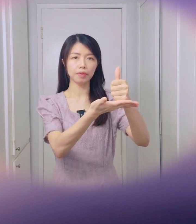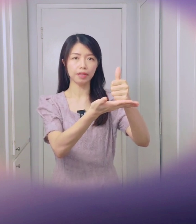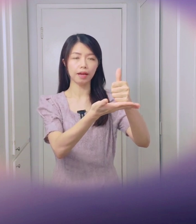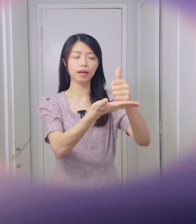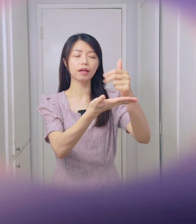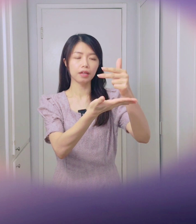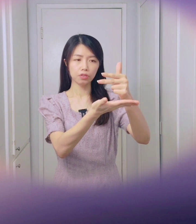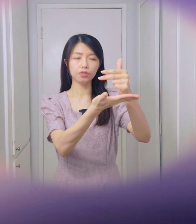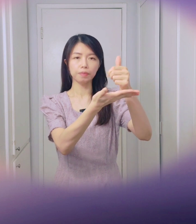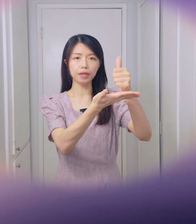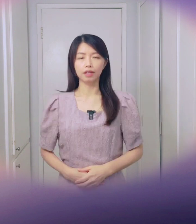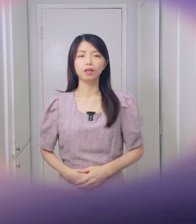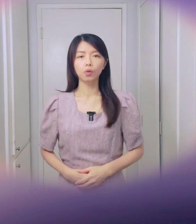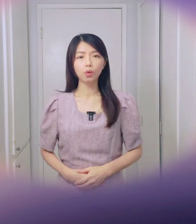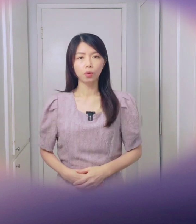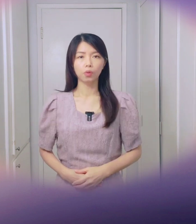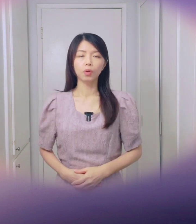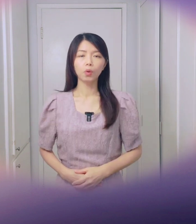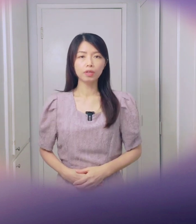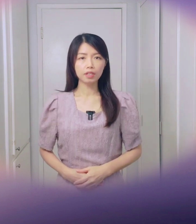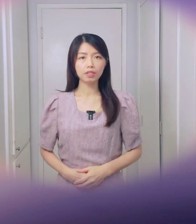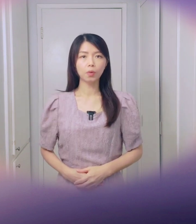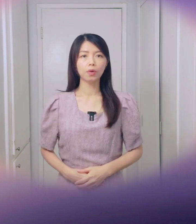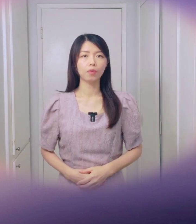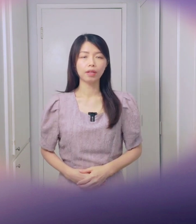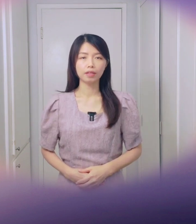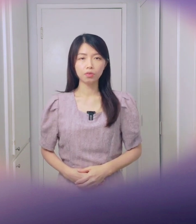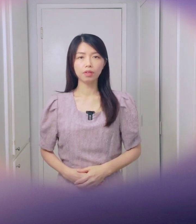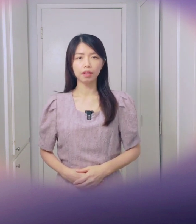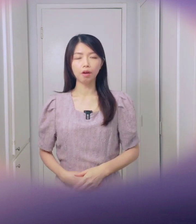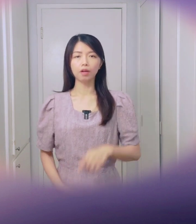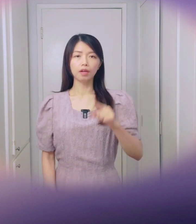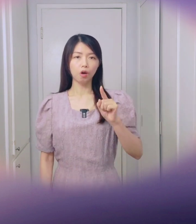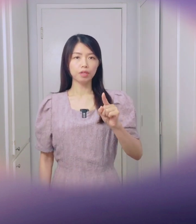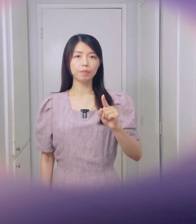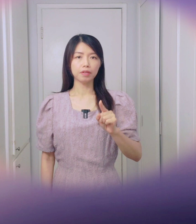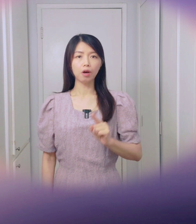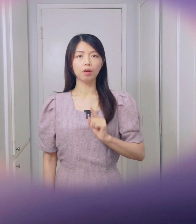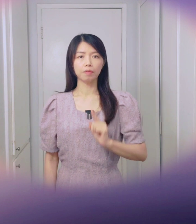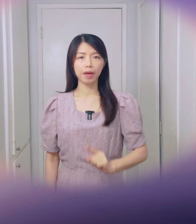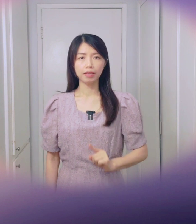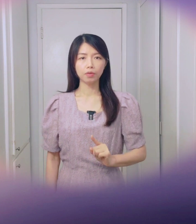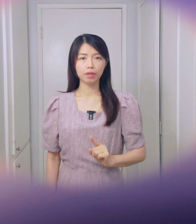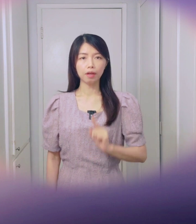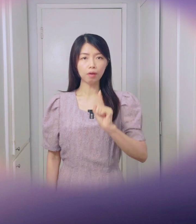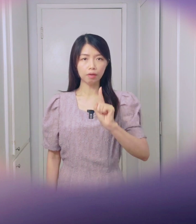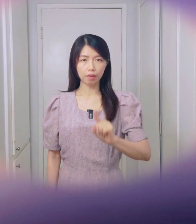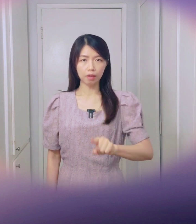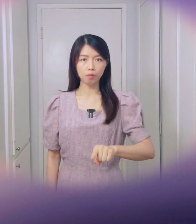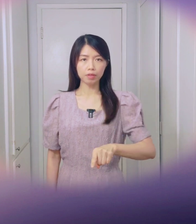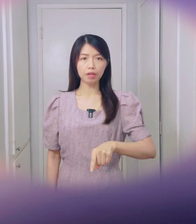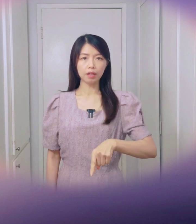수어가 됩니다. 주님이 홀로 혹은 스스로라고 하는 수어는요, 검지를 펴서 이 베인